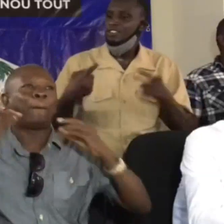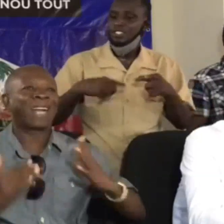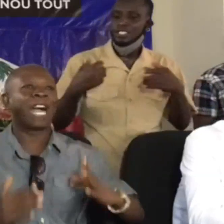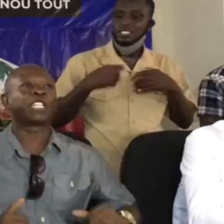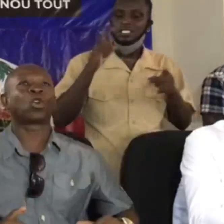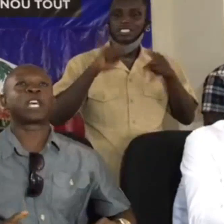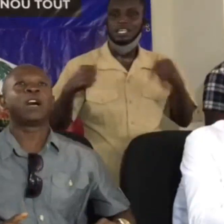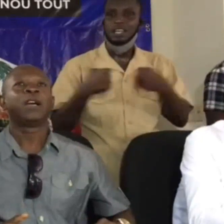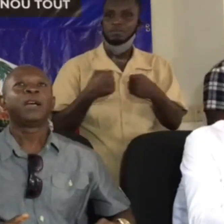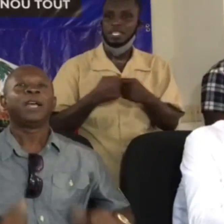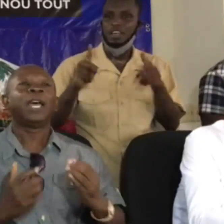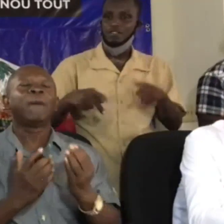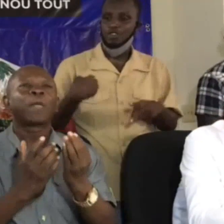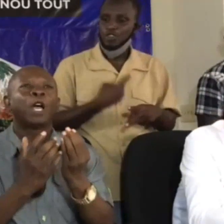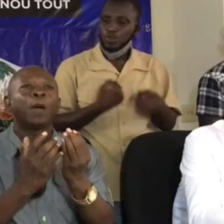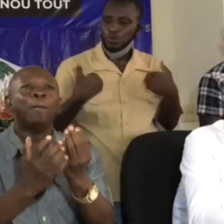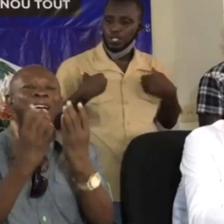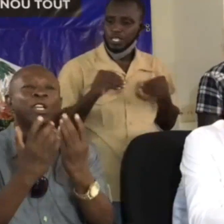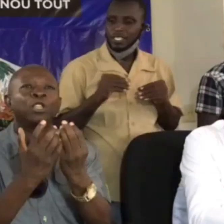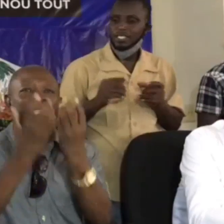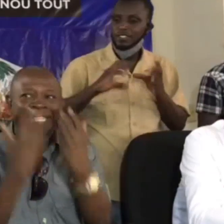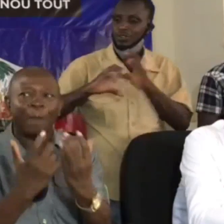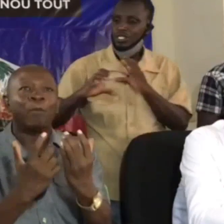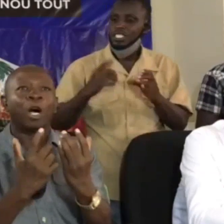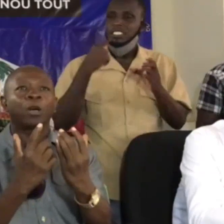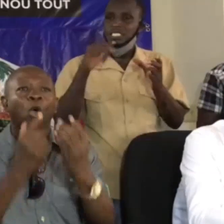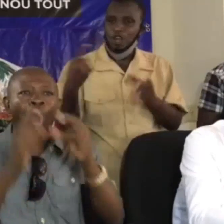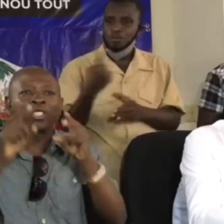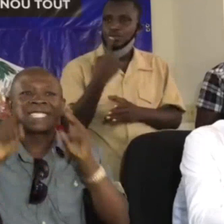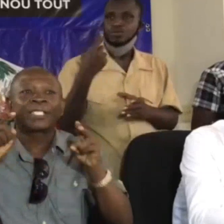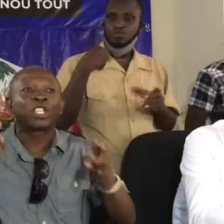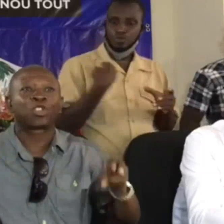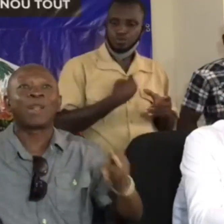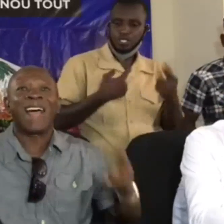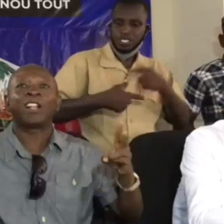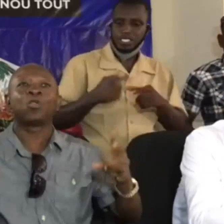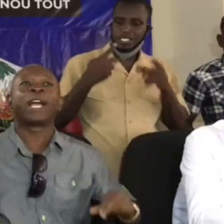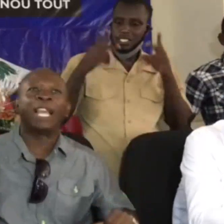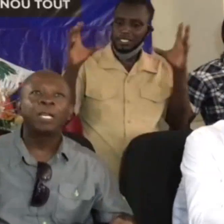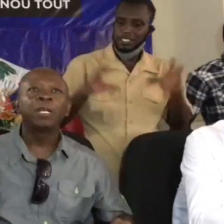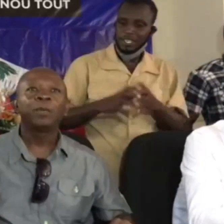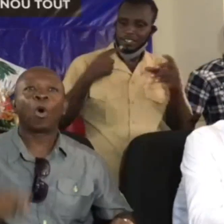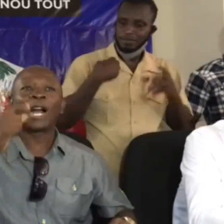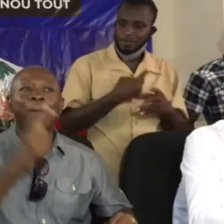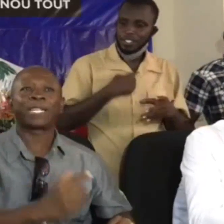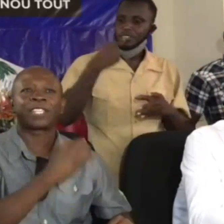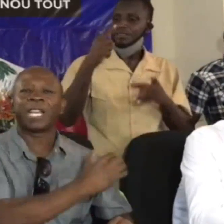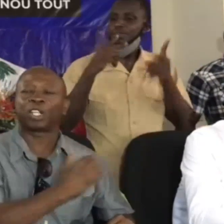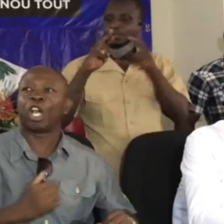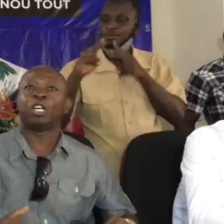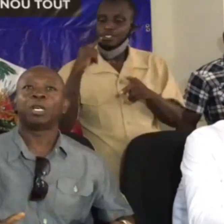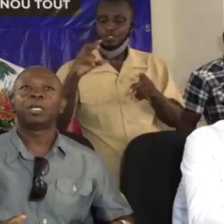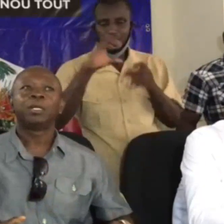ça n'a pas qu'à être comme ça. Et mes âmes constitutionnelles nous réunissent pour